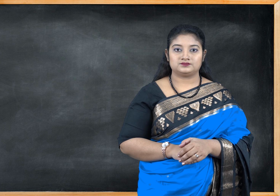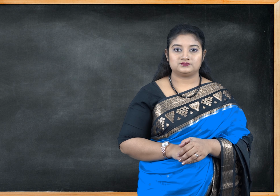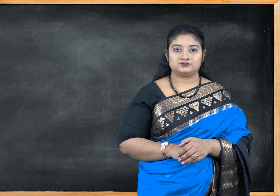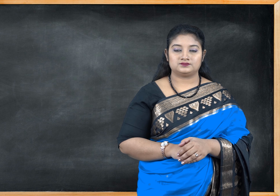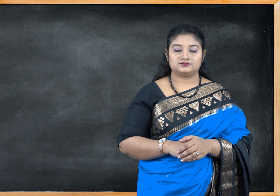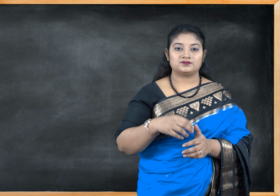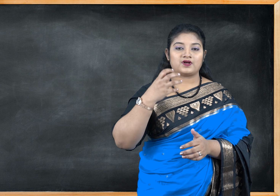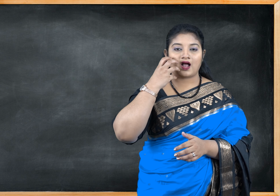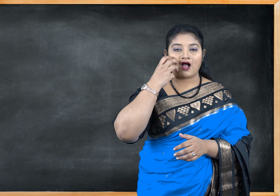আফ্রিকা,